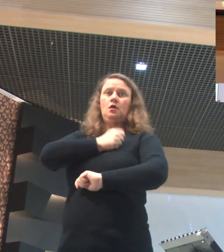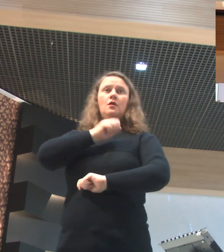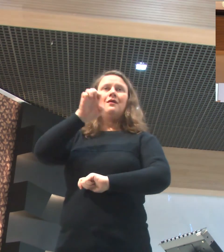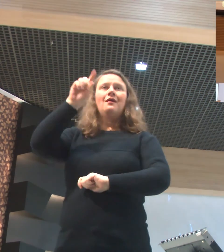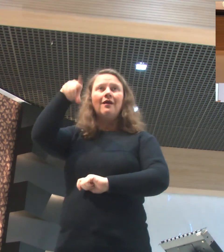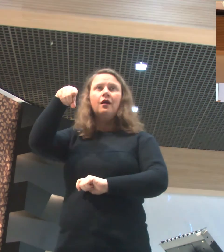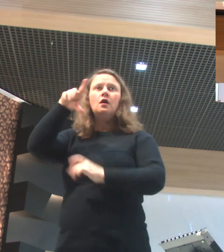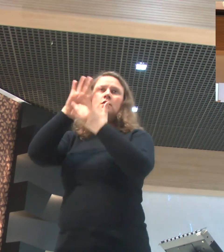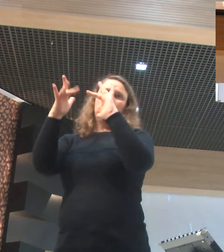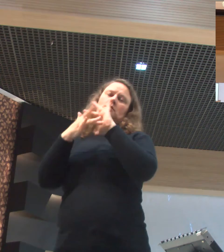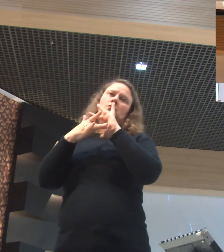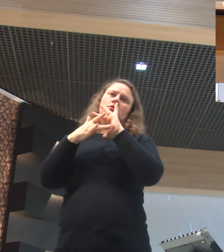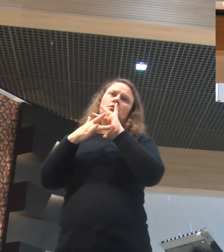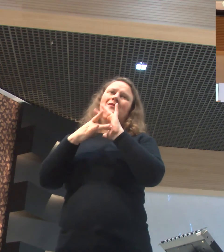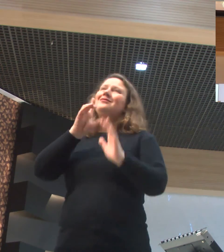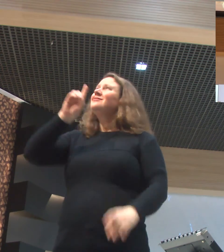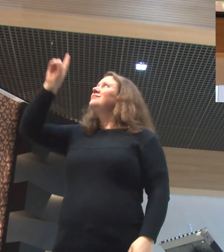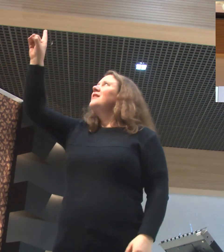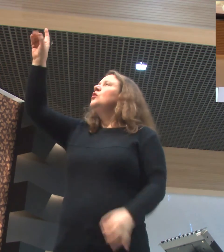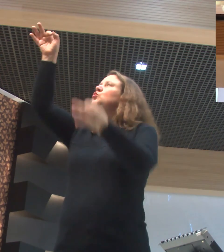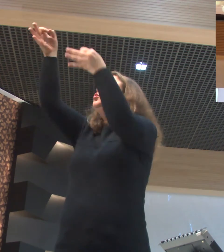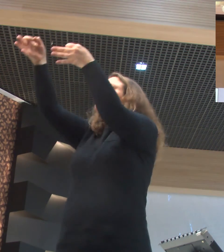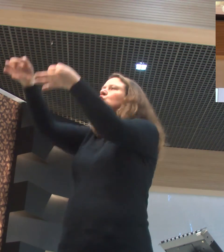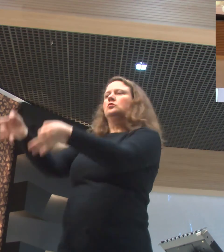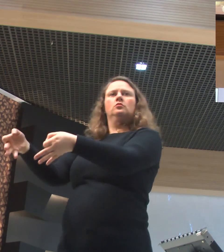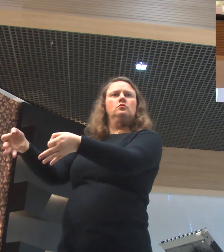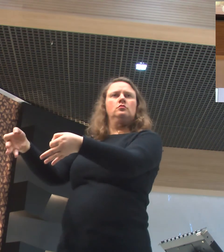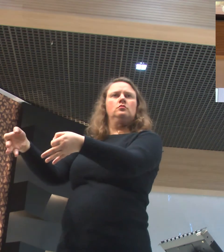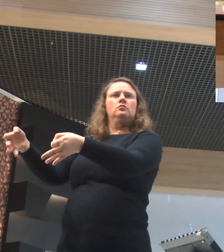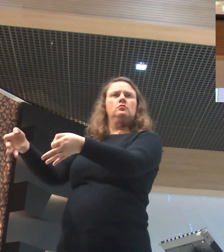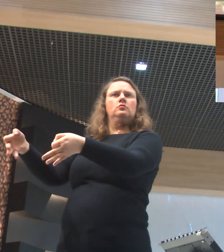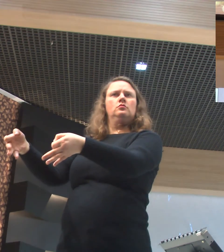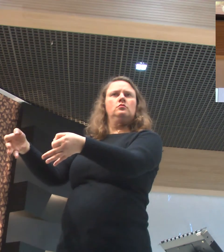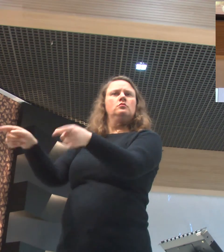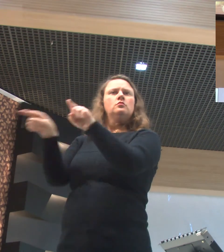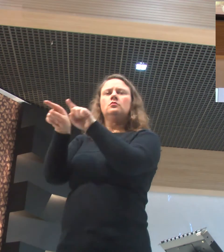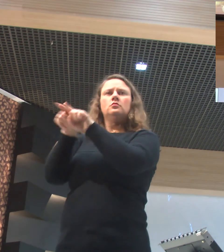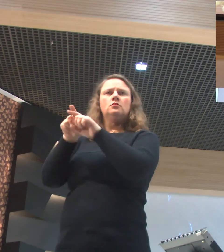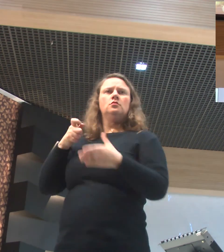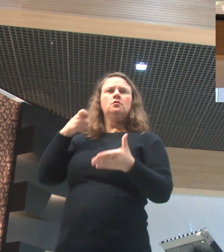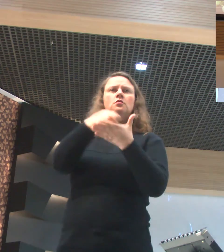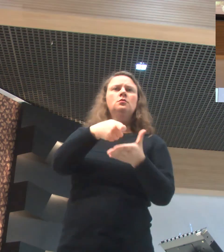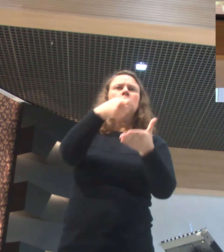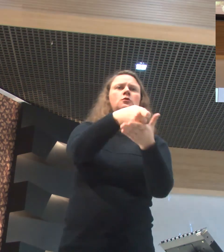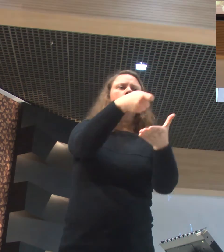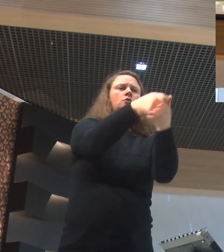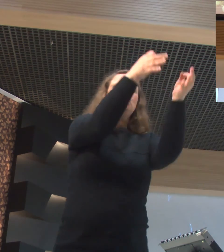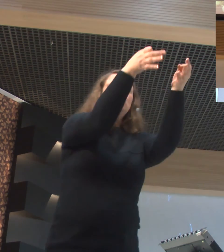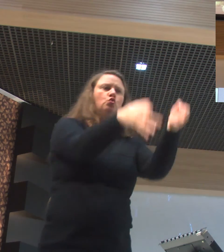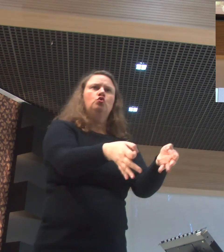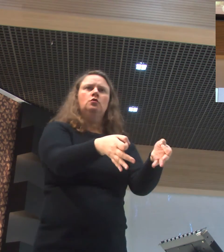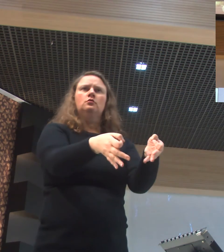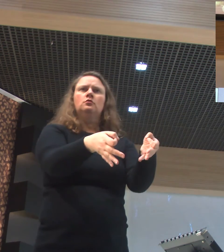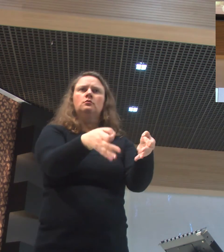pecou. Deus é absolutamente justo. Ele exige justiça absoluta para que se tenha comunhão